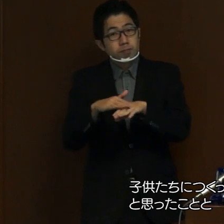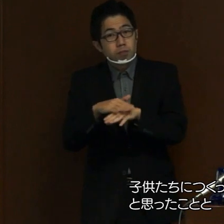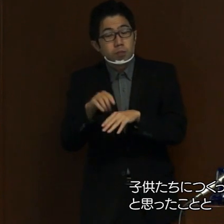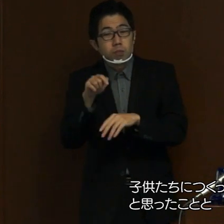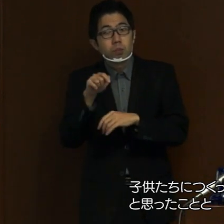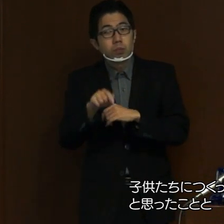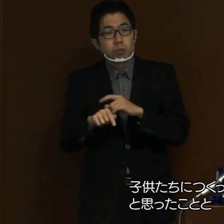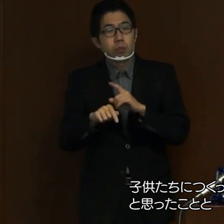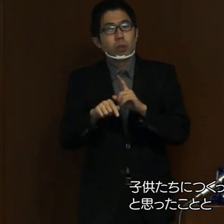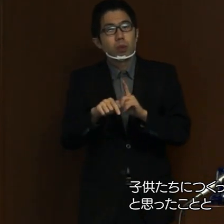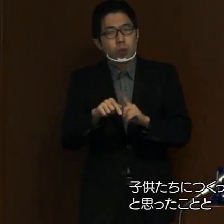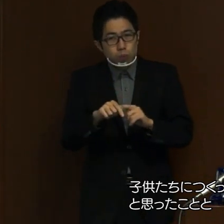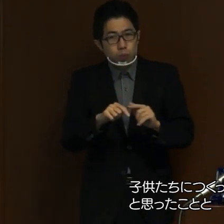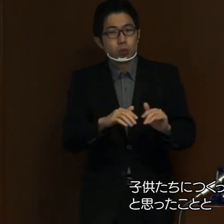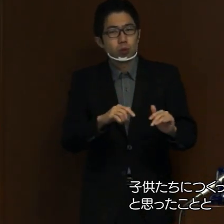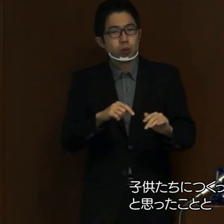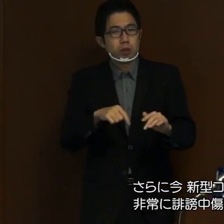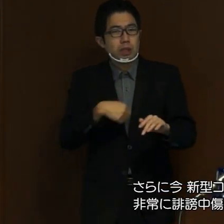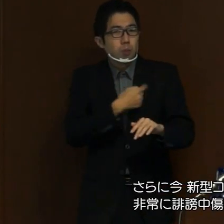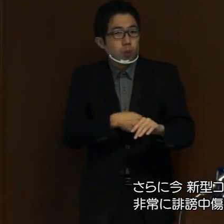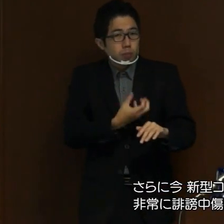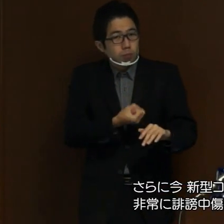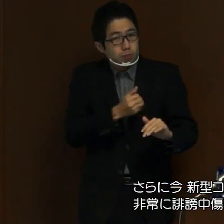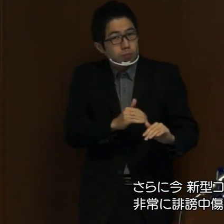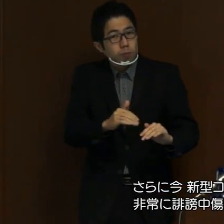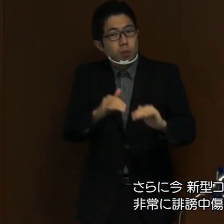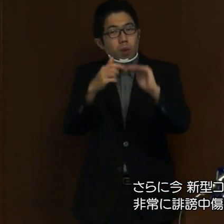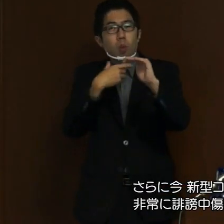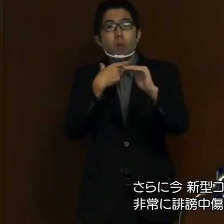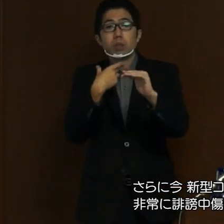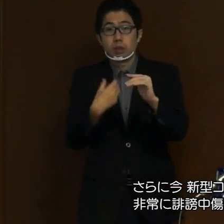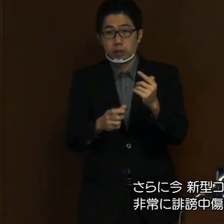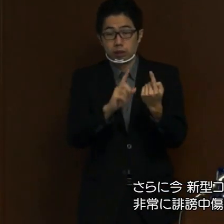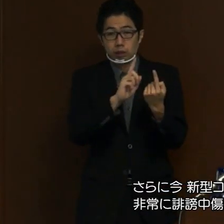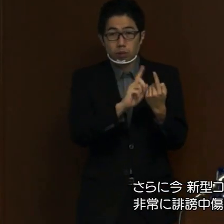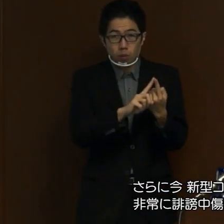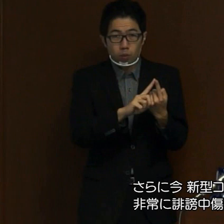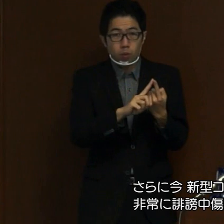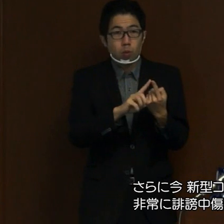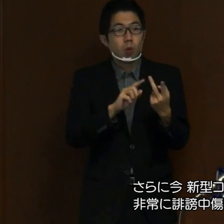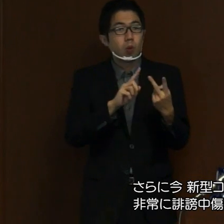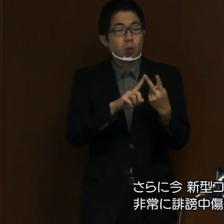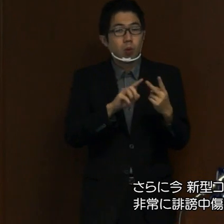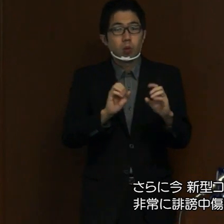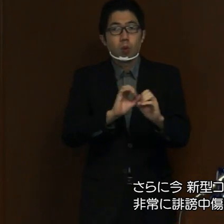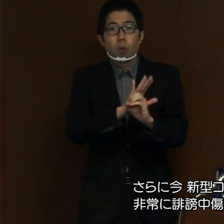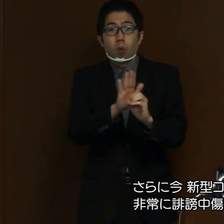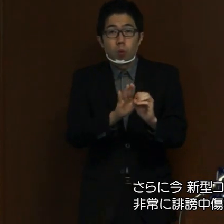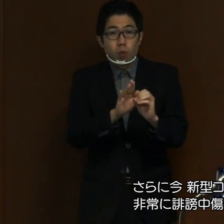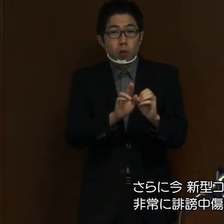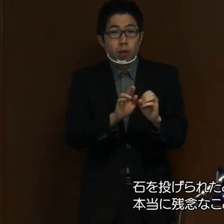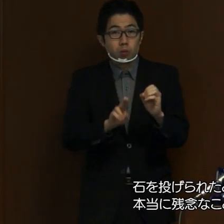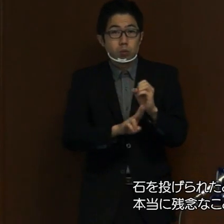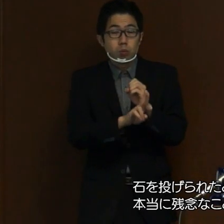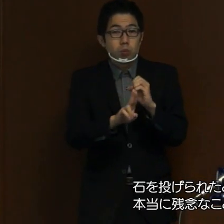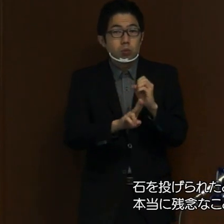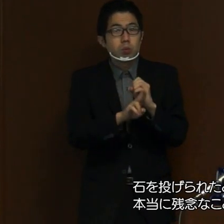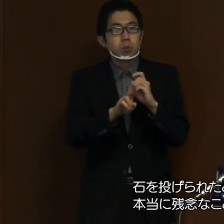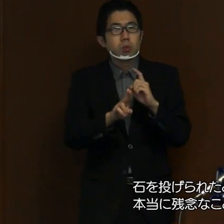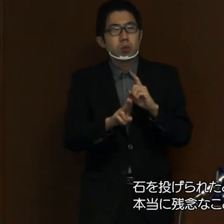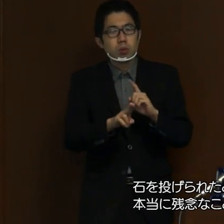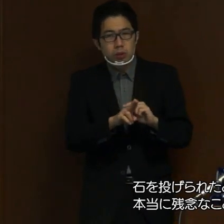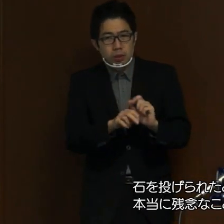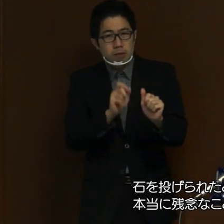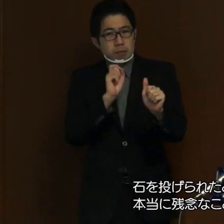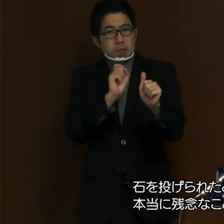知事に作ってもらいたいなと思ったことと、さらに今新型コロナウイルスで非常に誹謗中傷だったり石投げられた